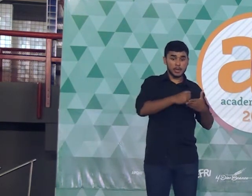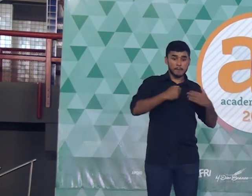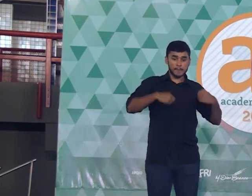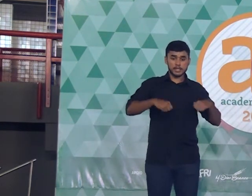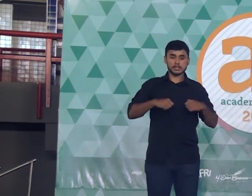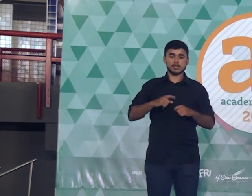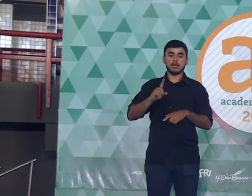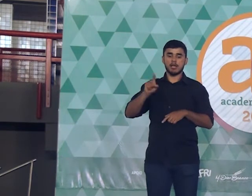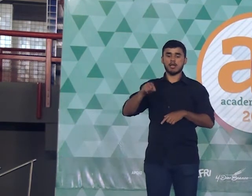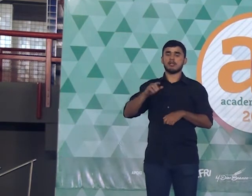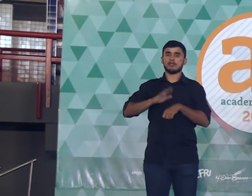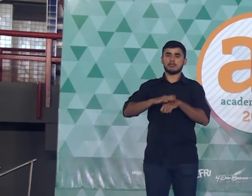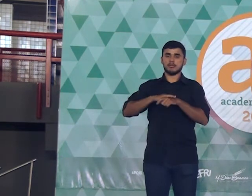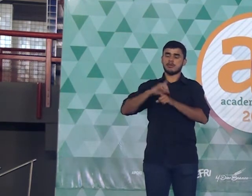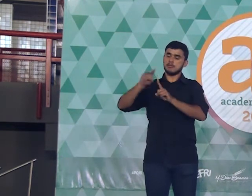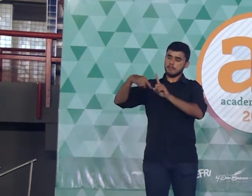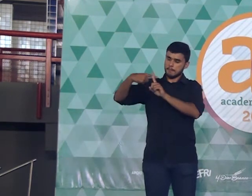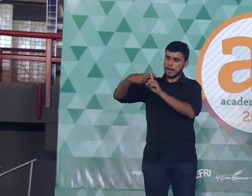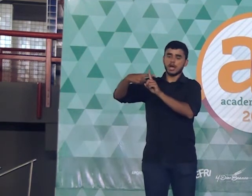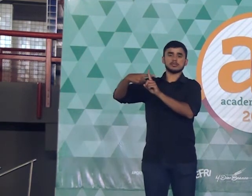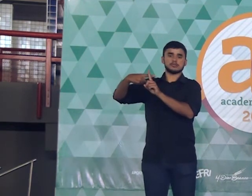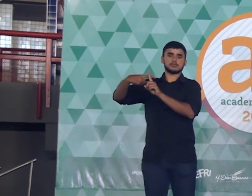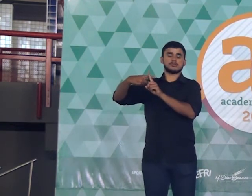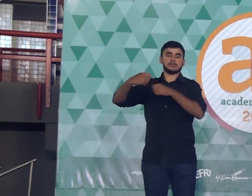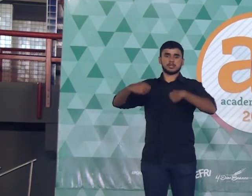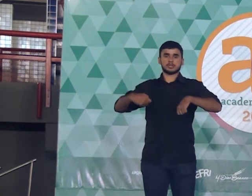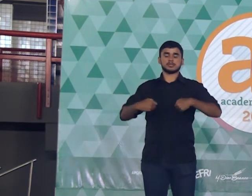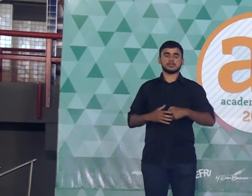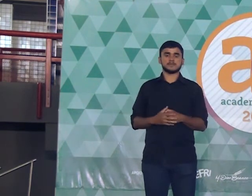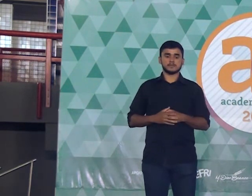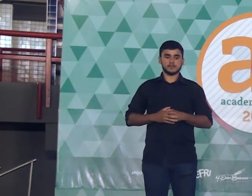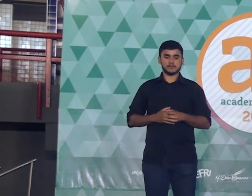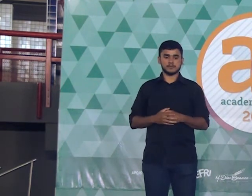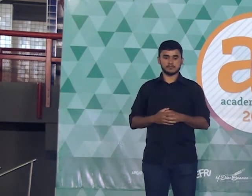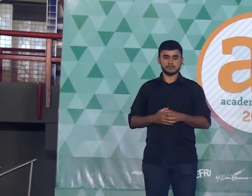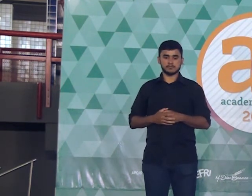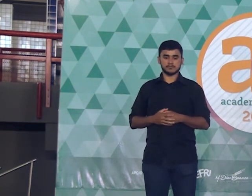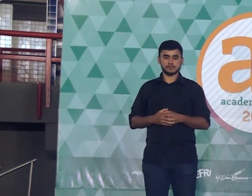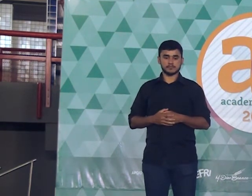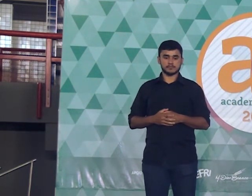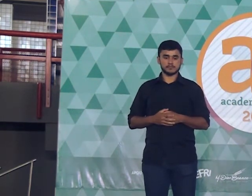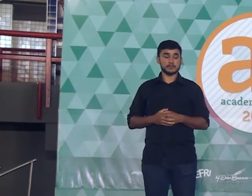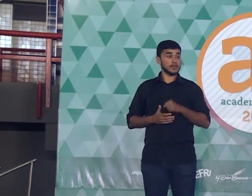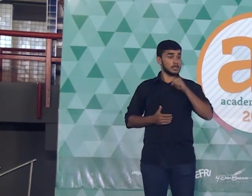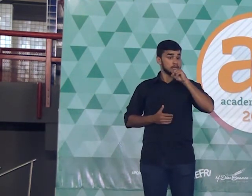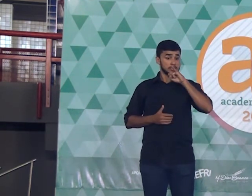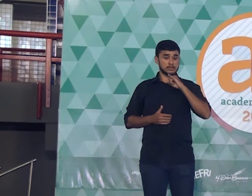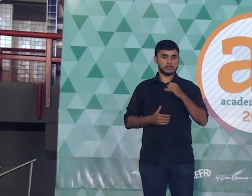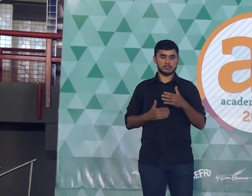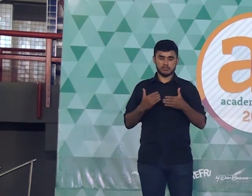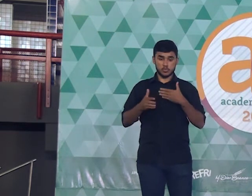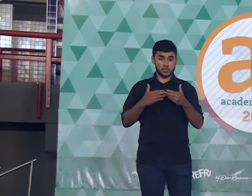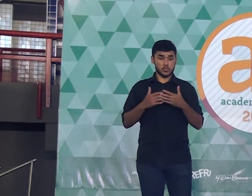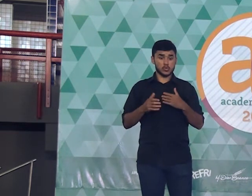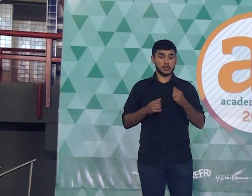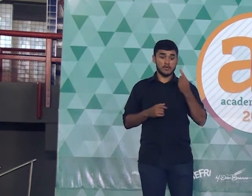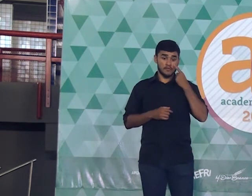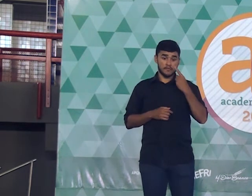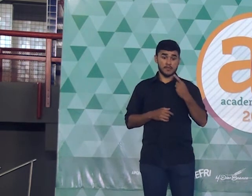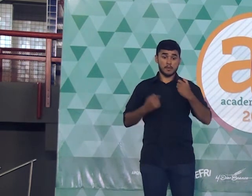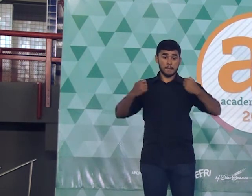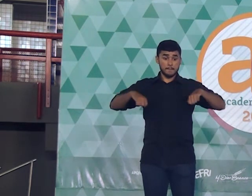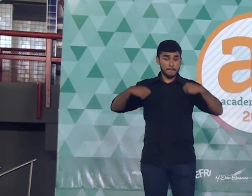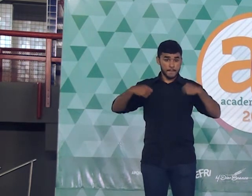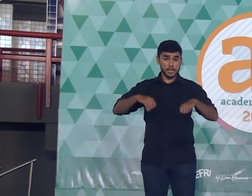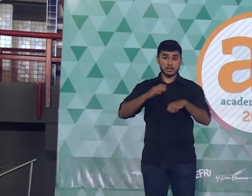a velocidade resultante também é a soma. Então, por favor, quando é que eu vou fazer esse esquema? Quando